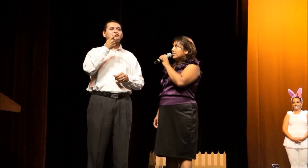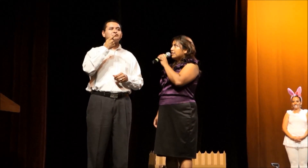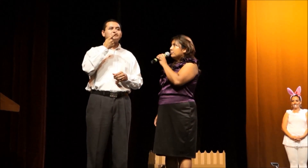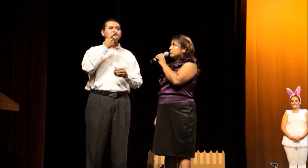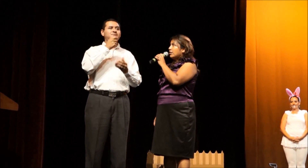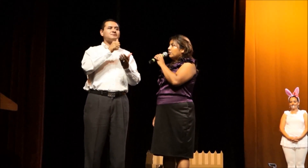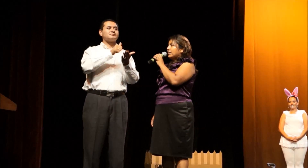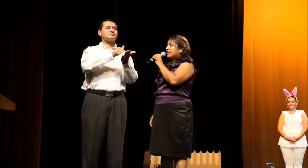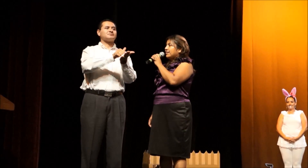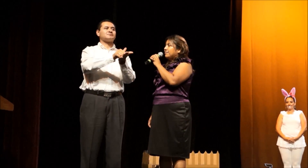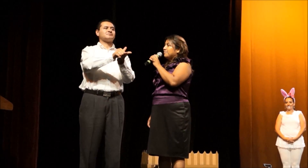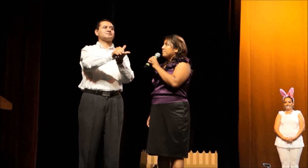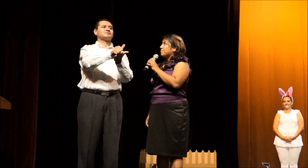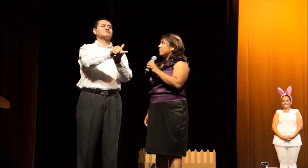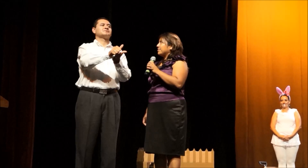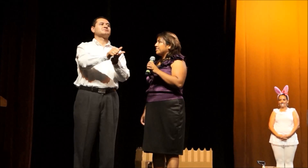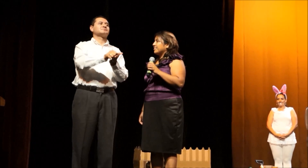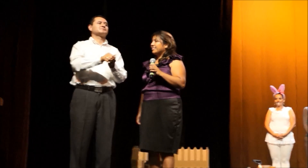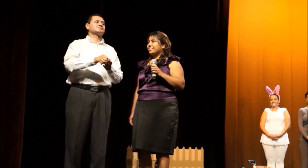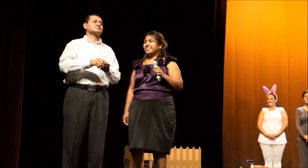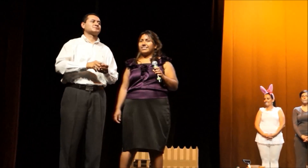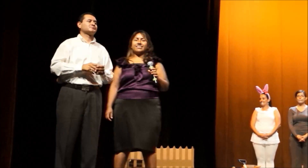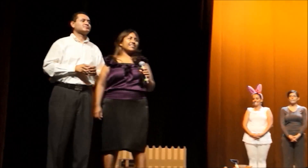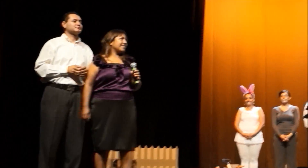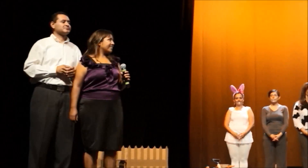Ahora les presentamos a Corina.